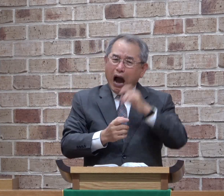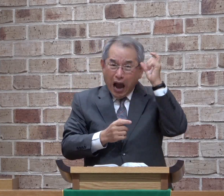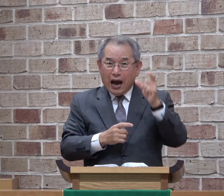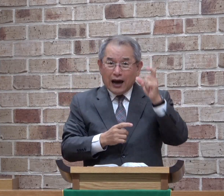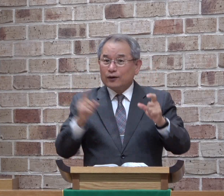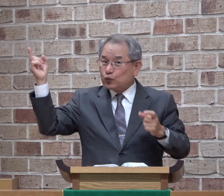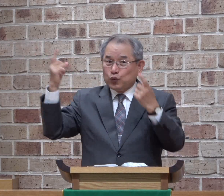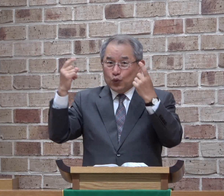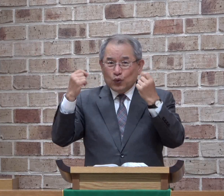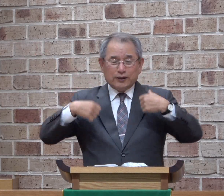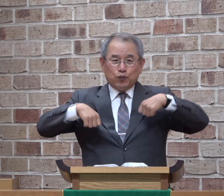기도하는데